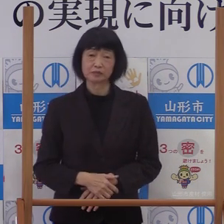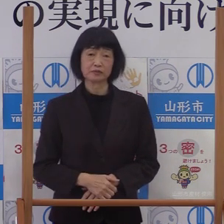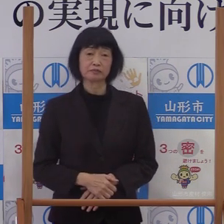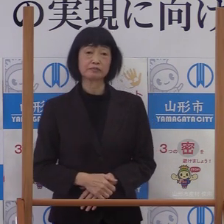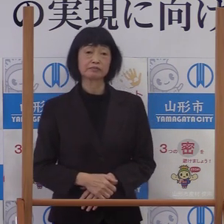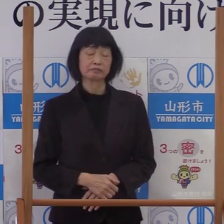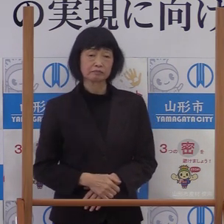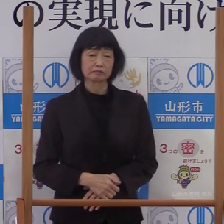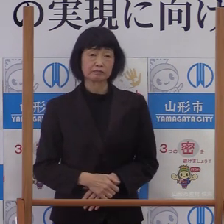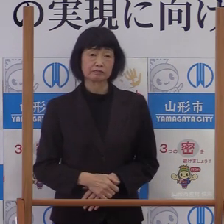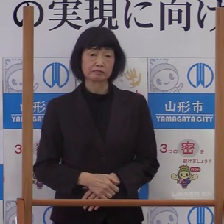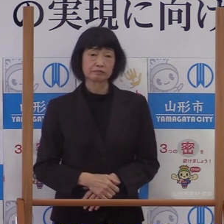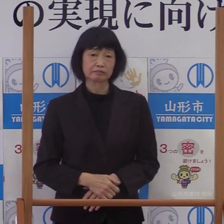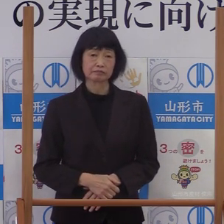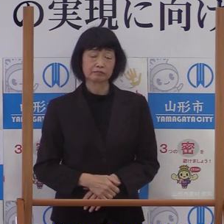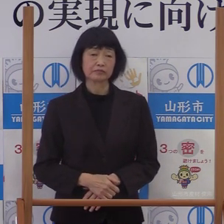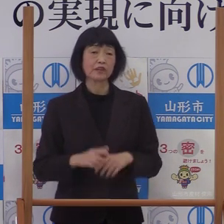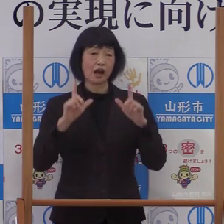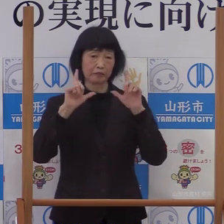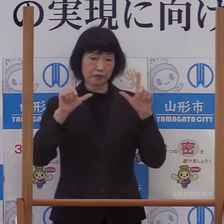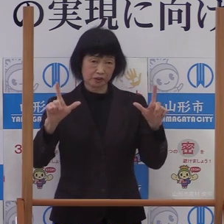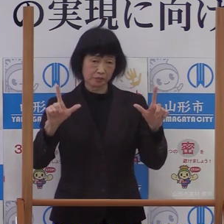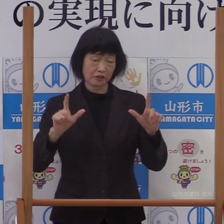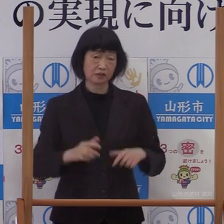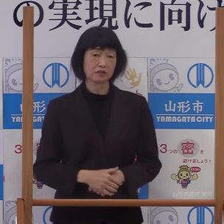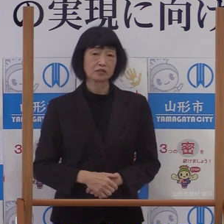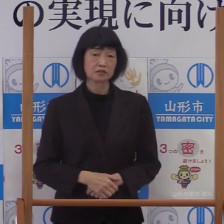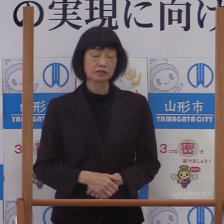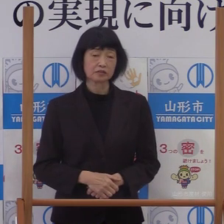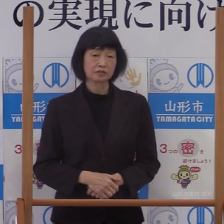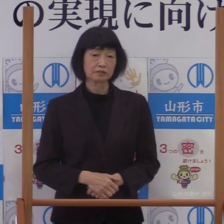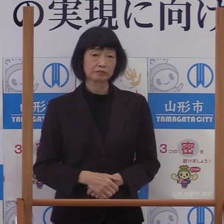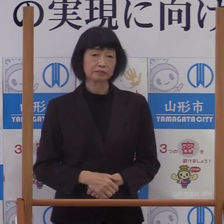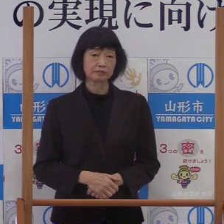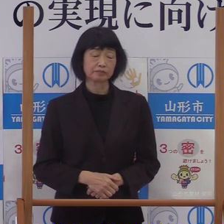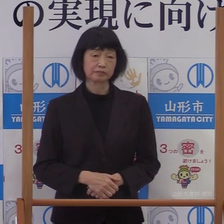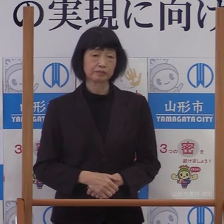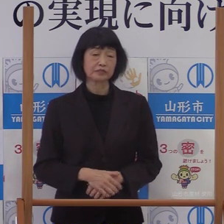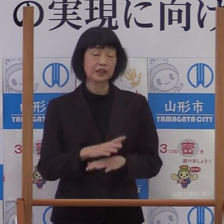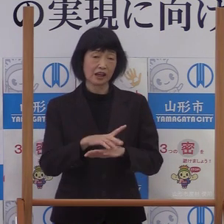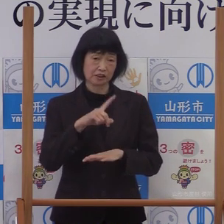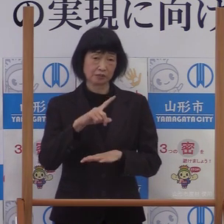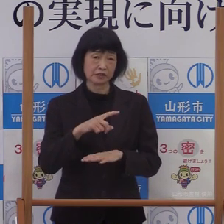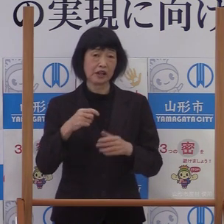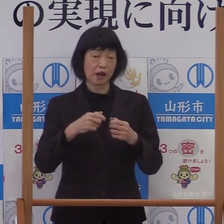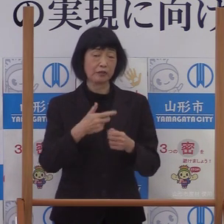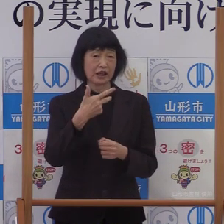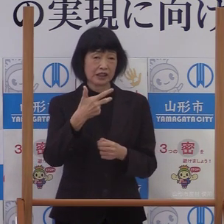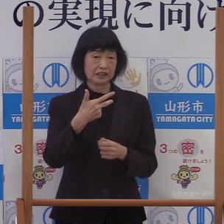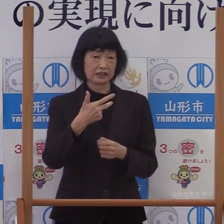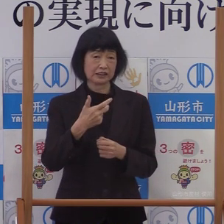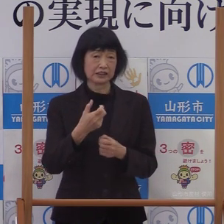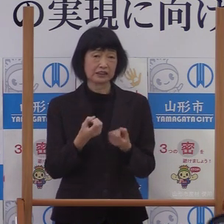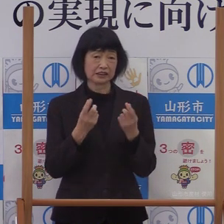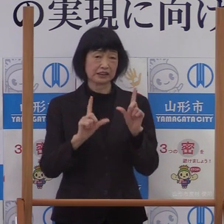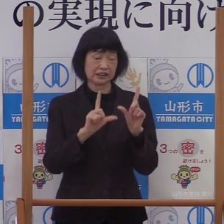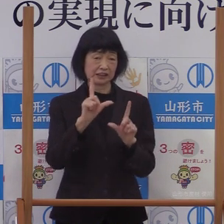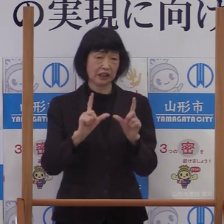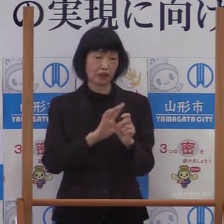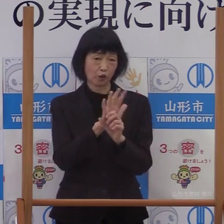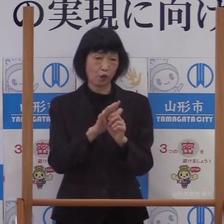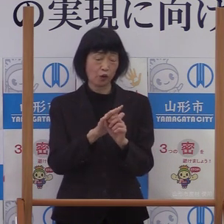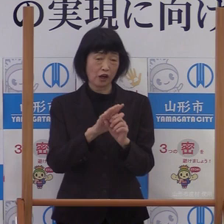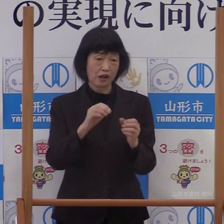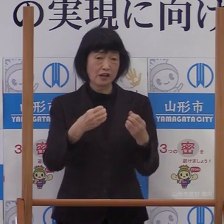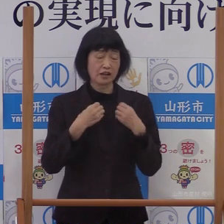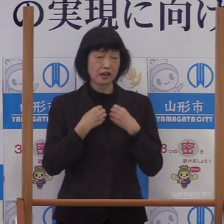はい、では始めさせていただきます。まずはじめに、山形市新型コロナ感染